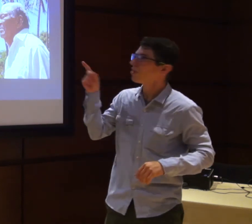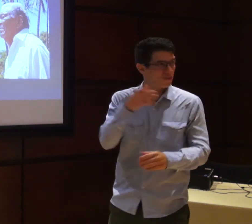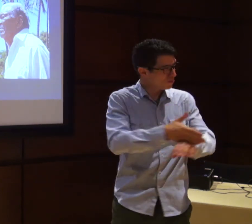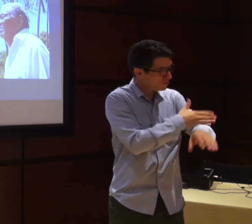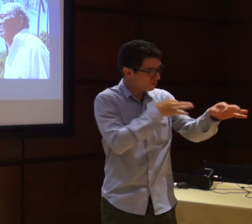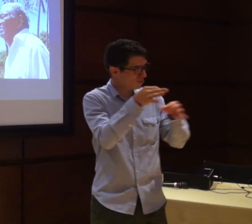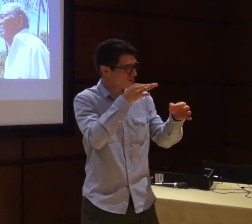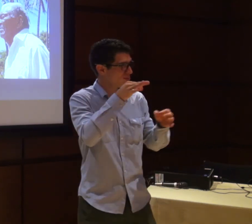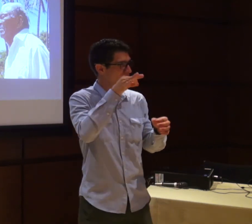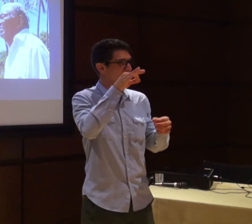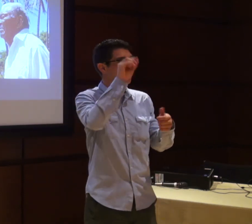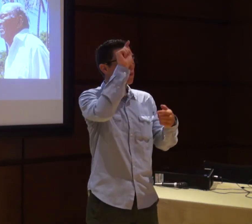biblioteca. Sí, ahorita lo vamos a hacer.